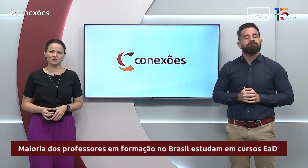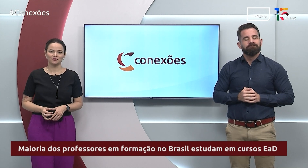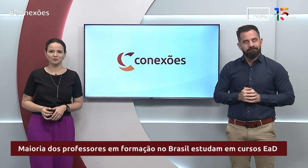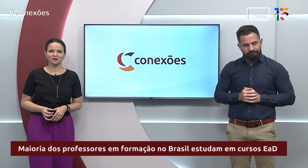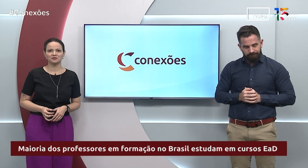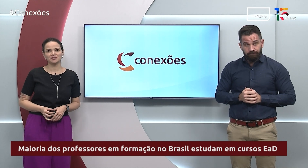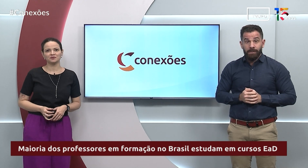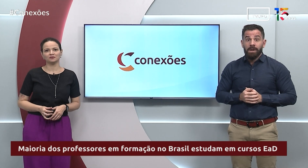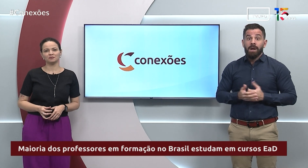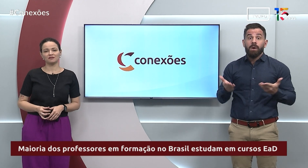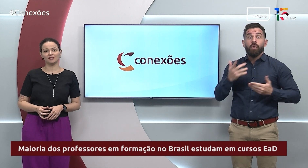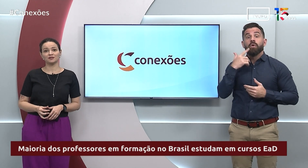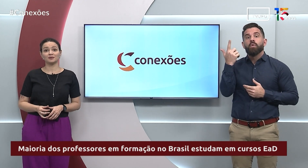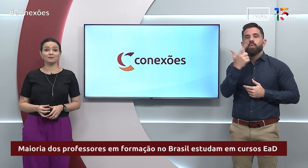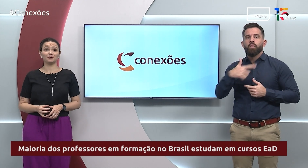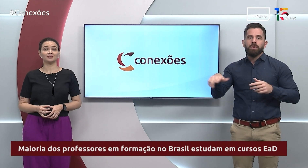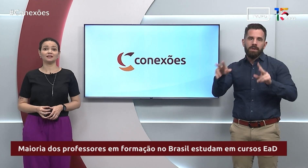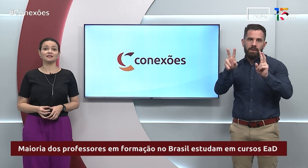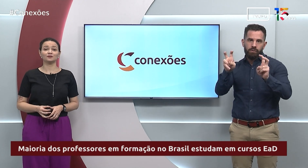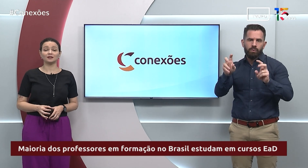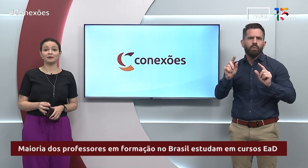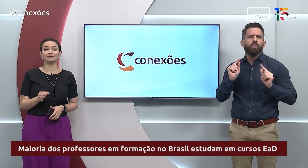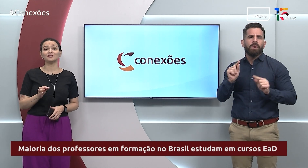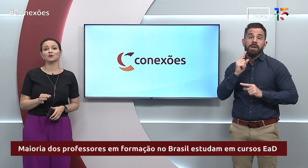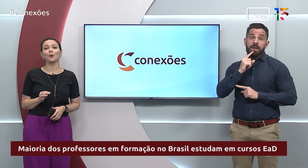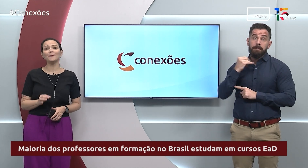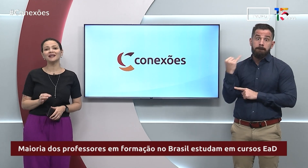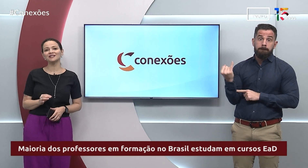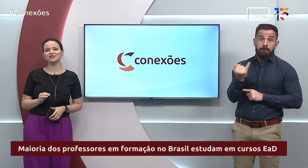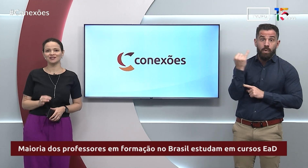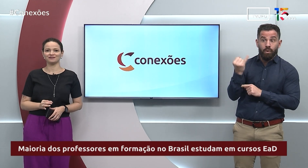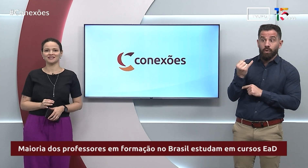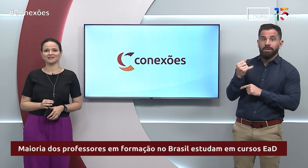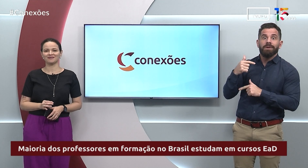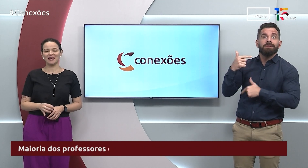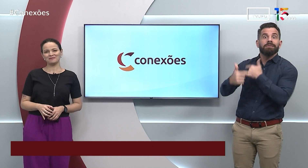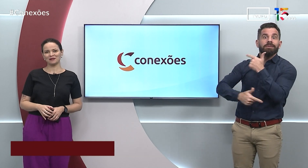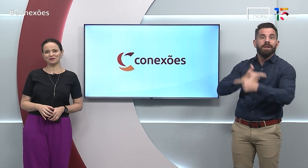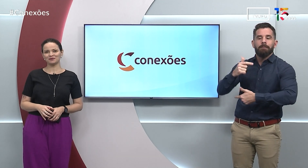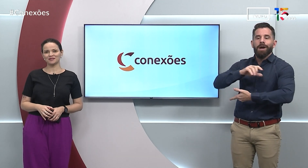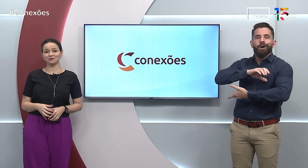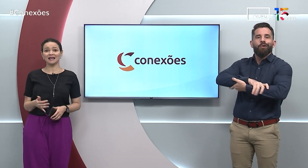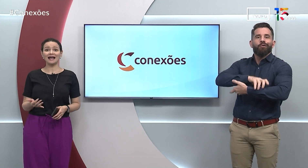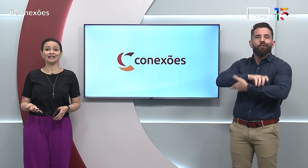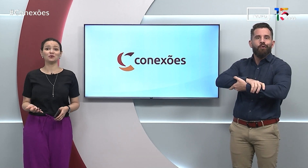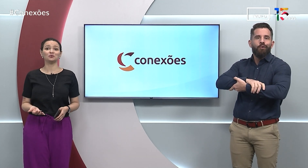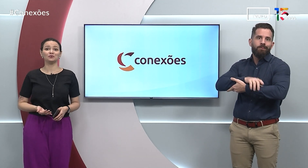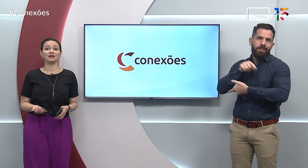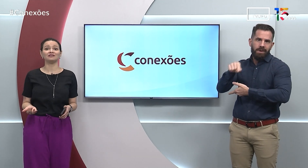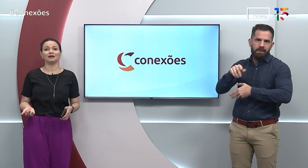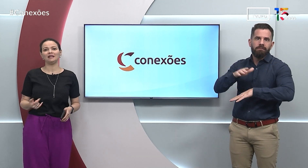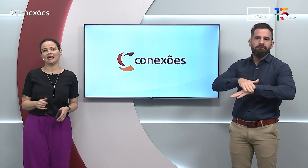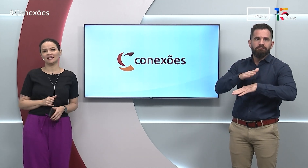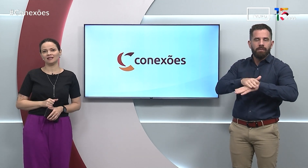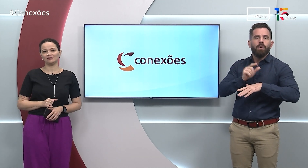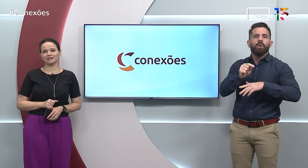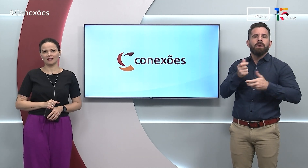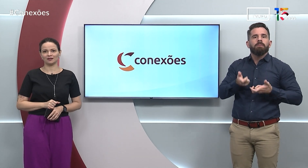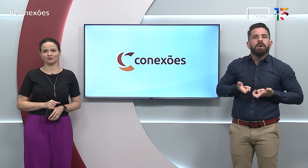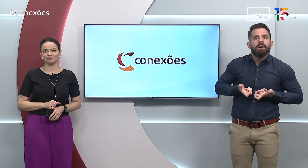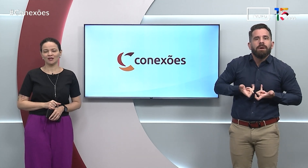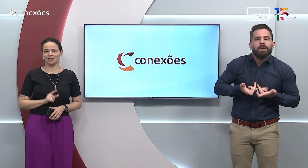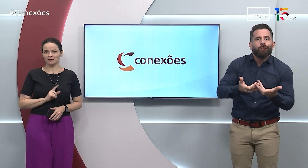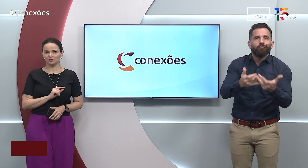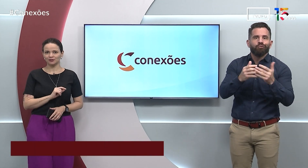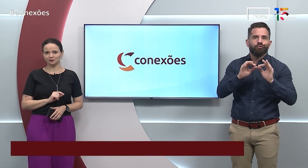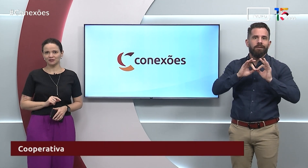Agora a gente muda um pouquinho de assunto para falar sobre a importância do trabalho das cooperativas para a produção da agricultura familiar aqui no